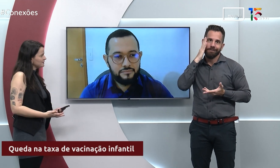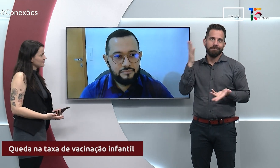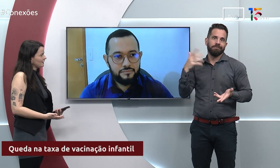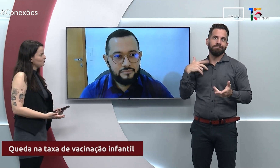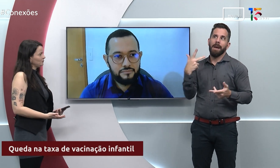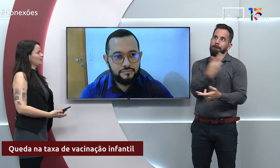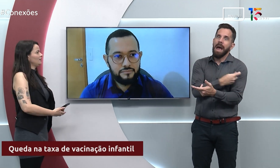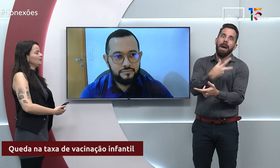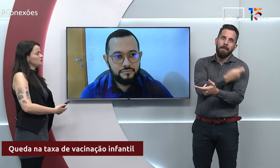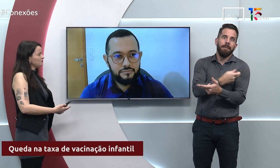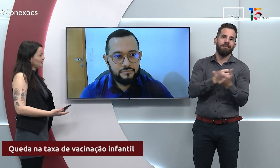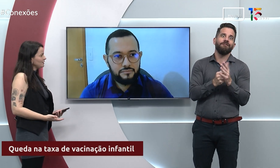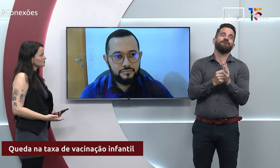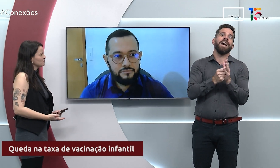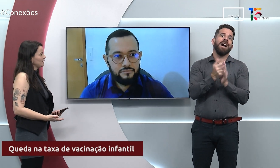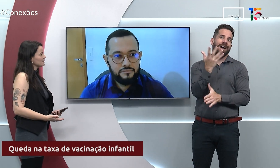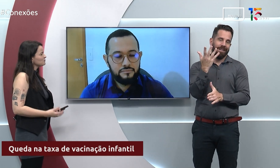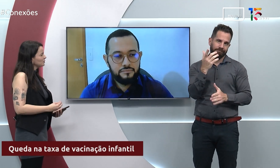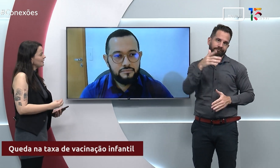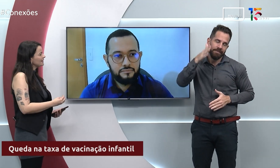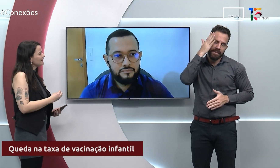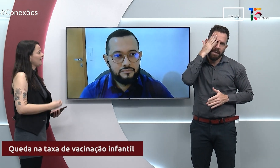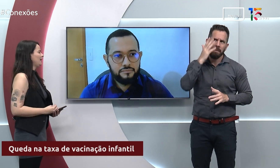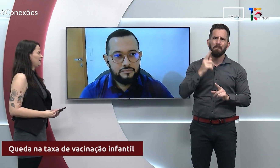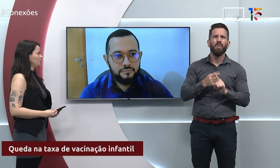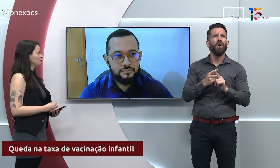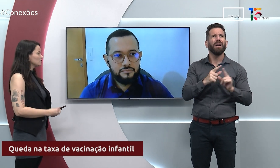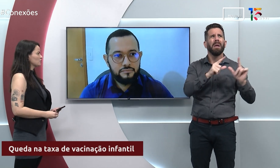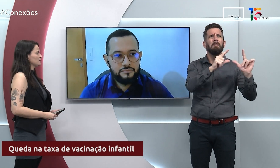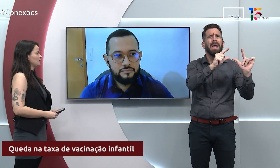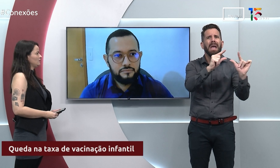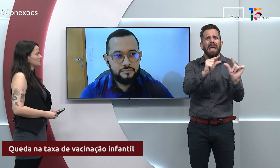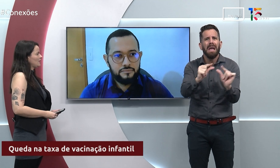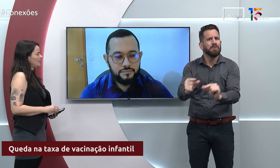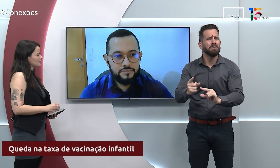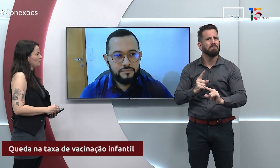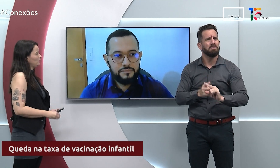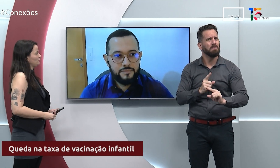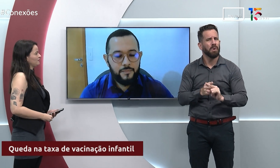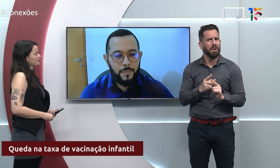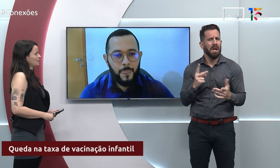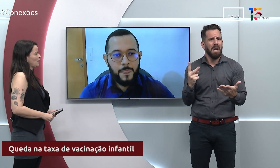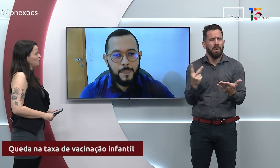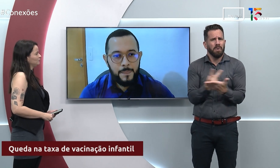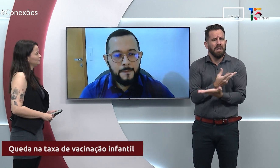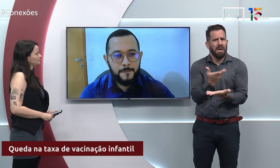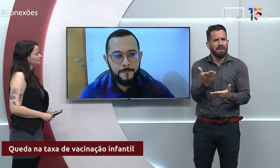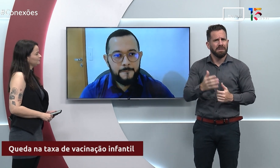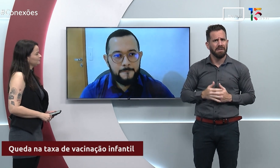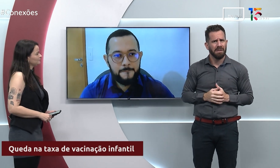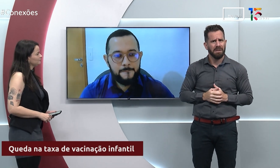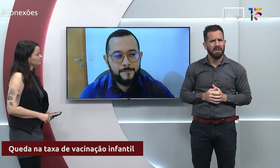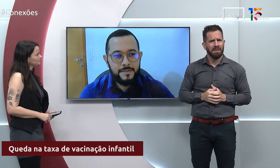foi vacinado contra diferentes doenças. Por que está caindo nos últimos anos essa cobertura vacinal?